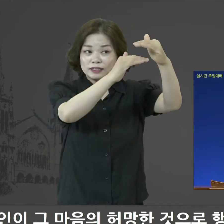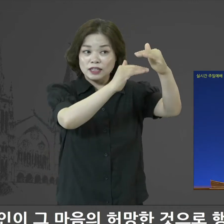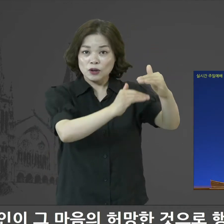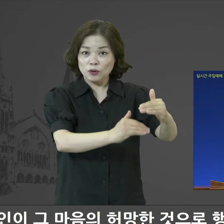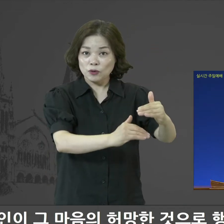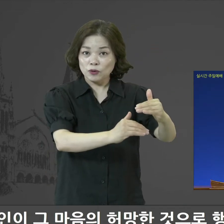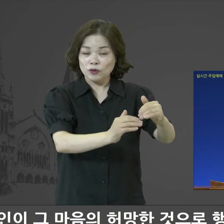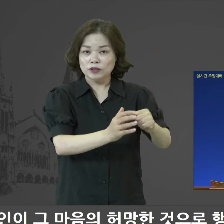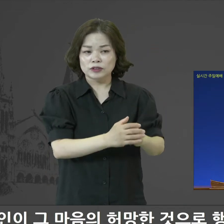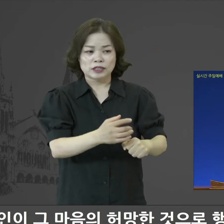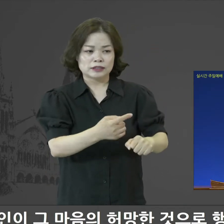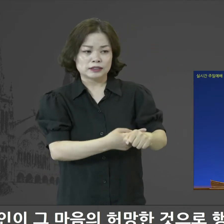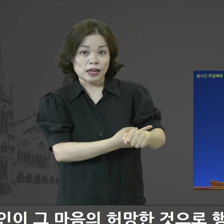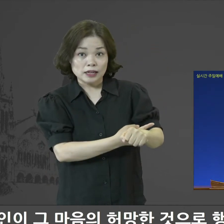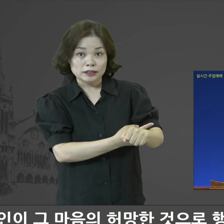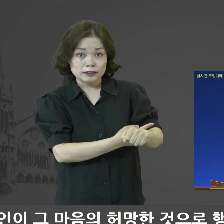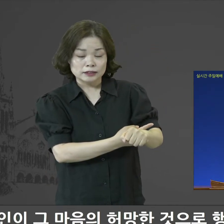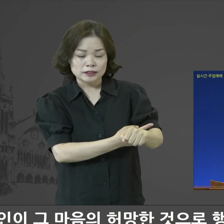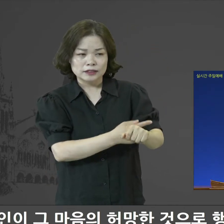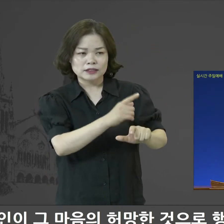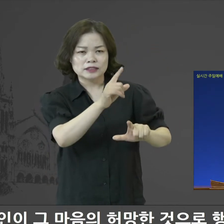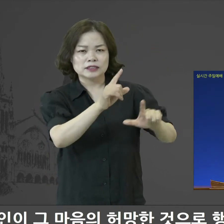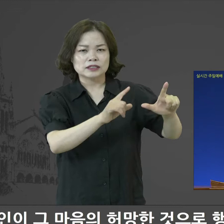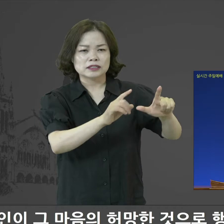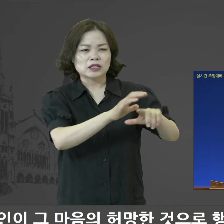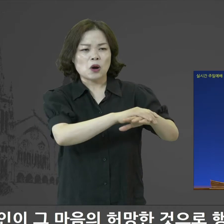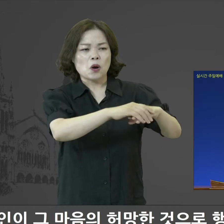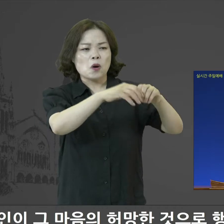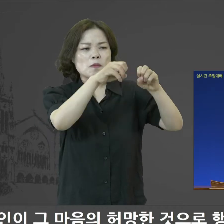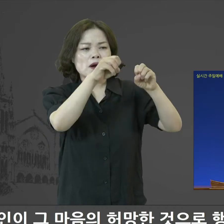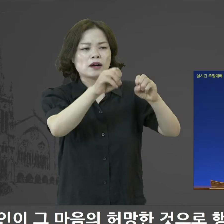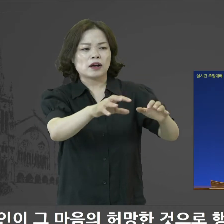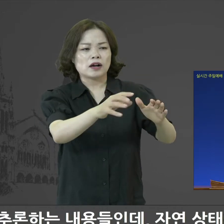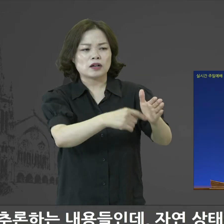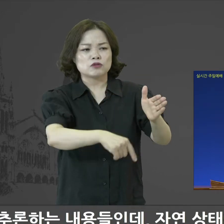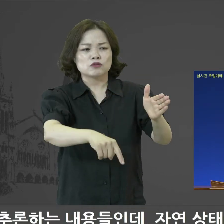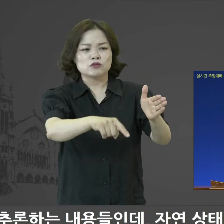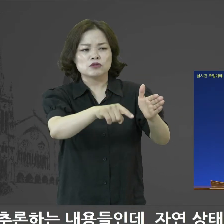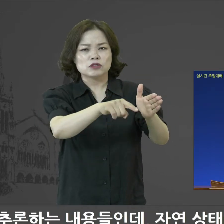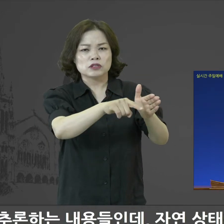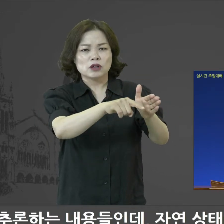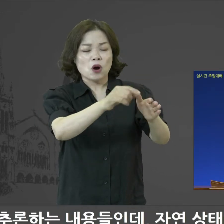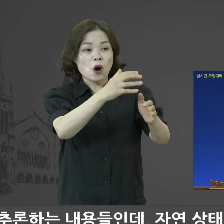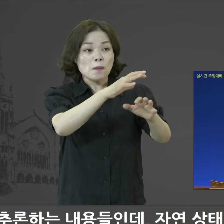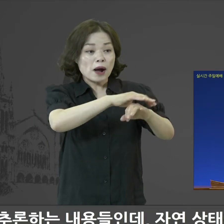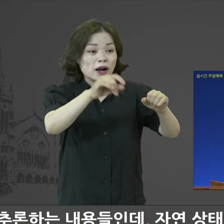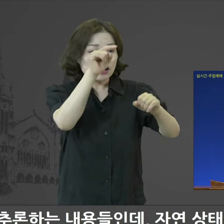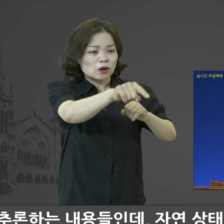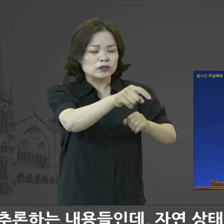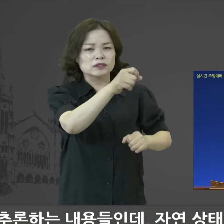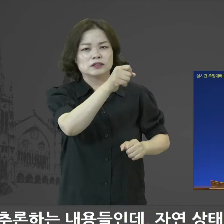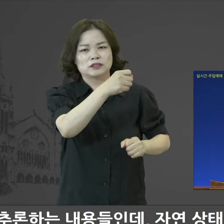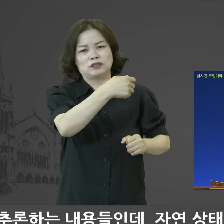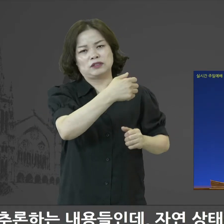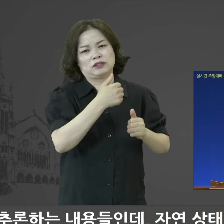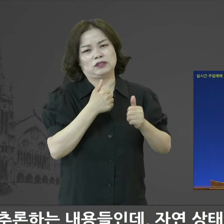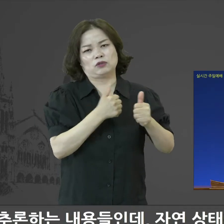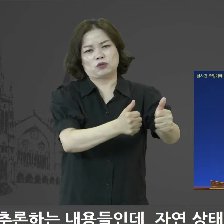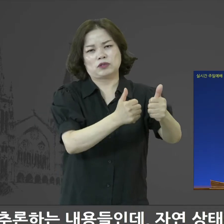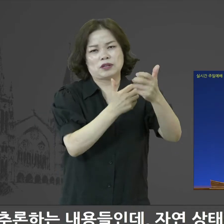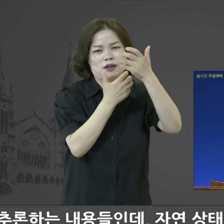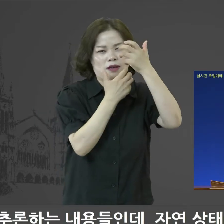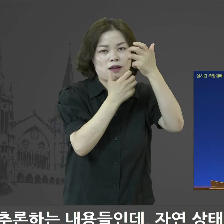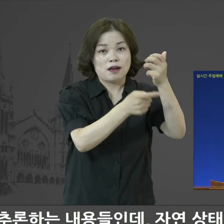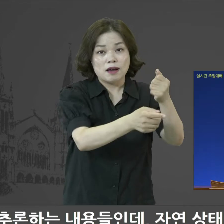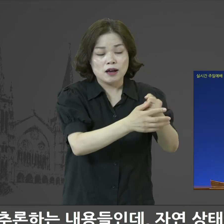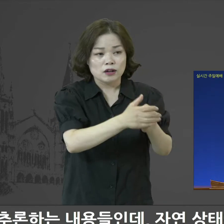내용들인데, 자연 상태에서 이것은 허망한 것을 향하여 달려갈 수밖에 없다는 것이죠. 물론